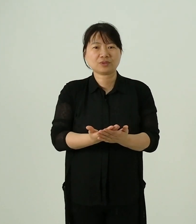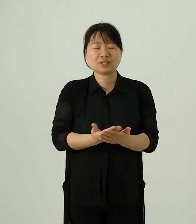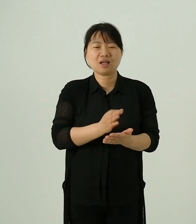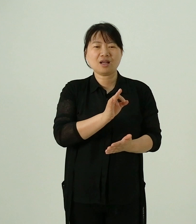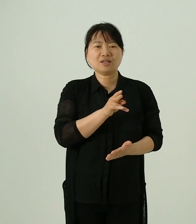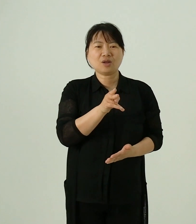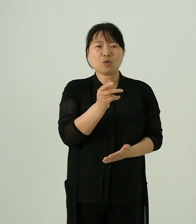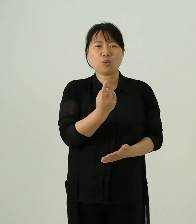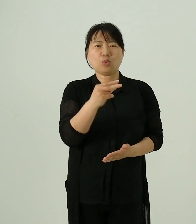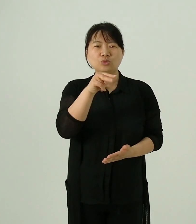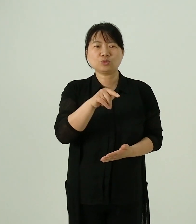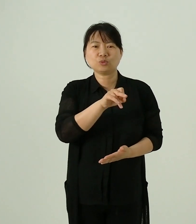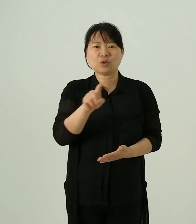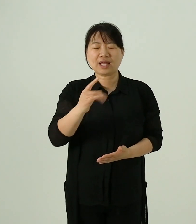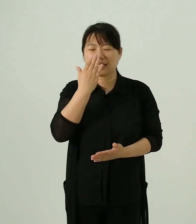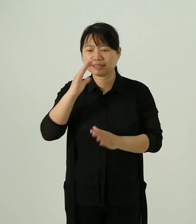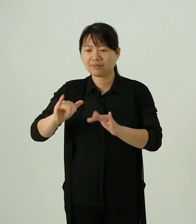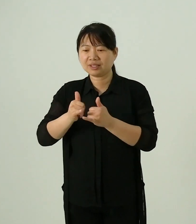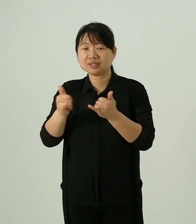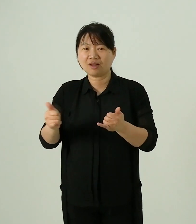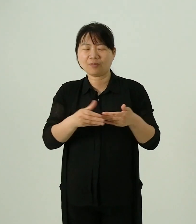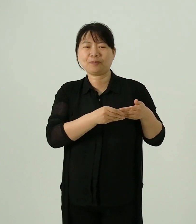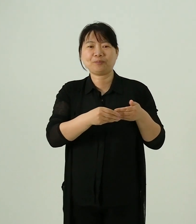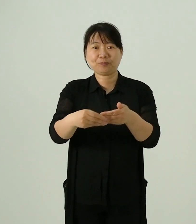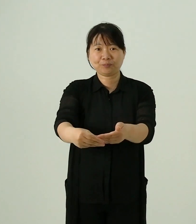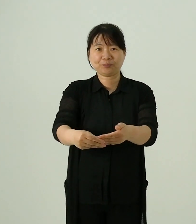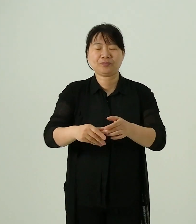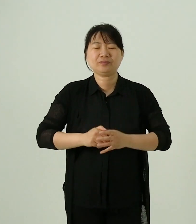여호수아가 이스라엘 백성들을 데리고